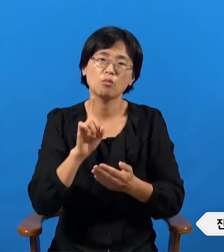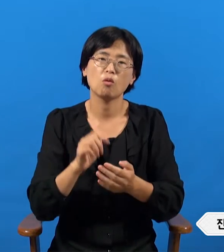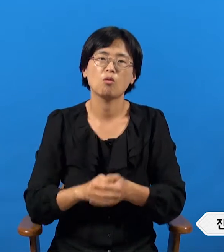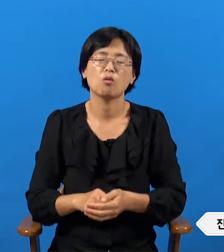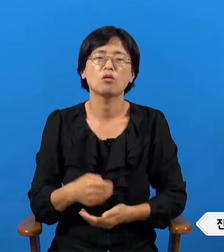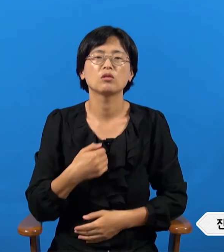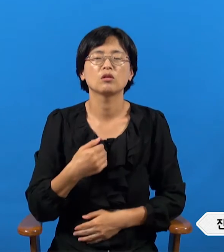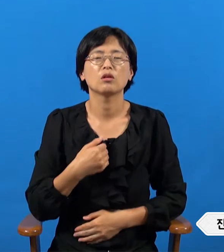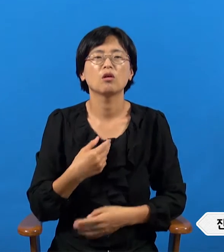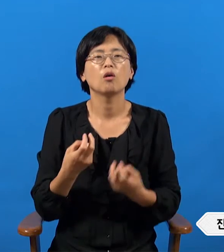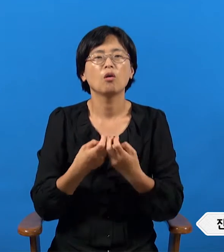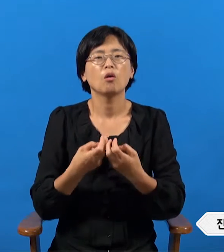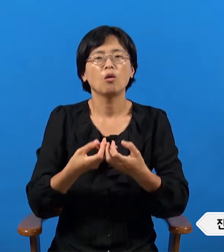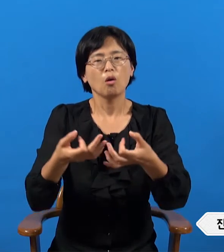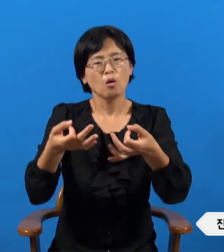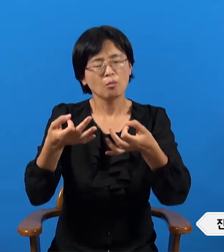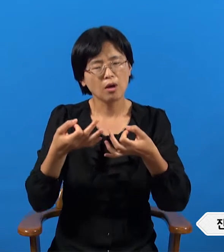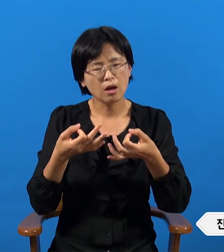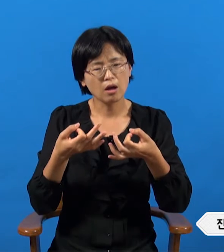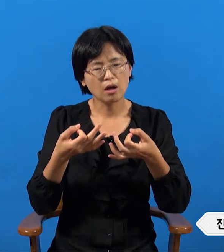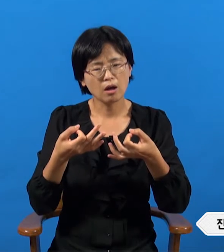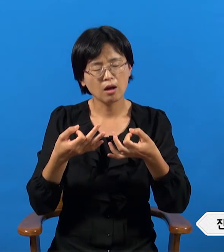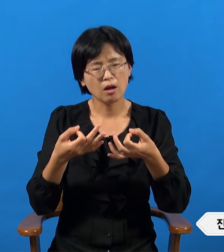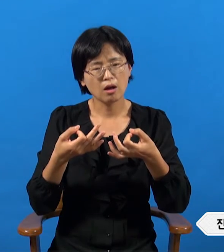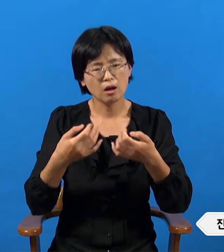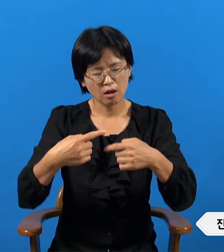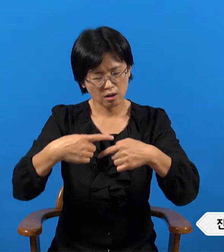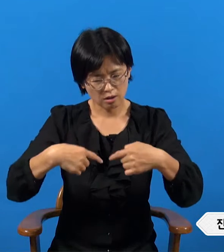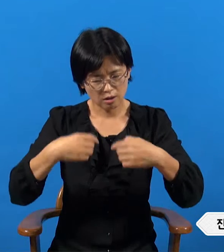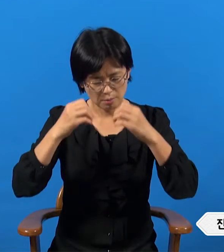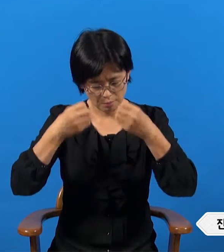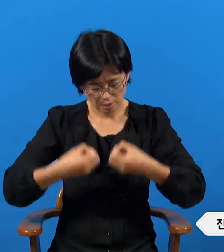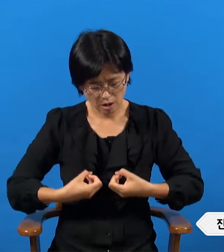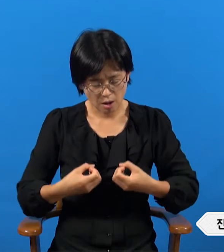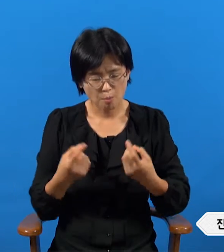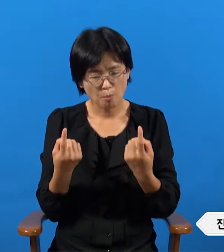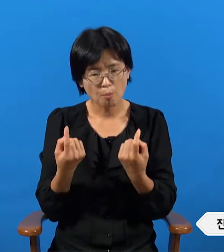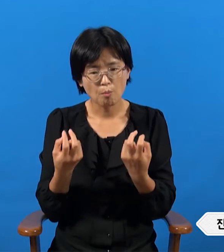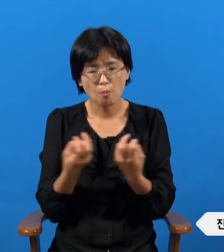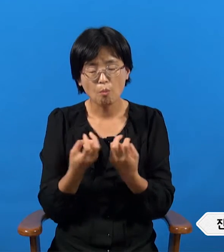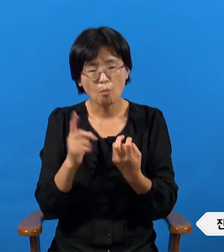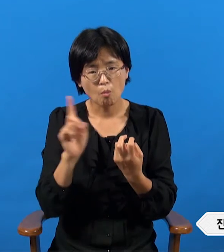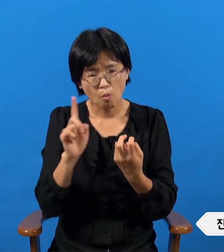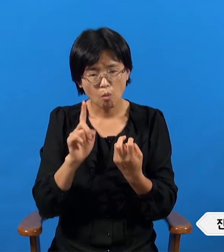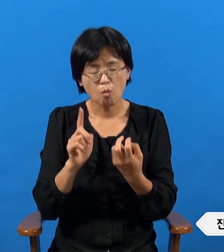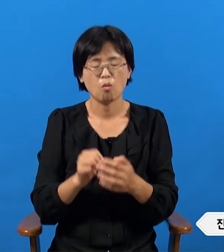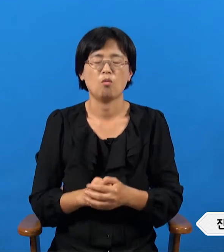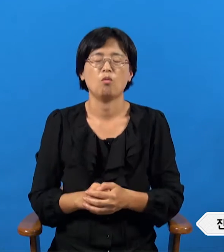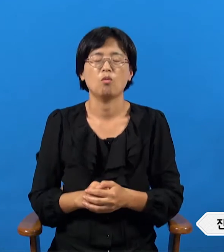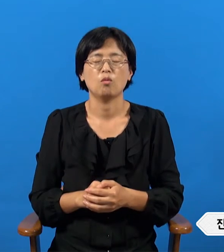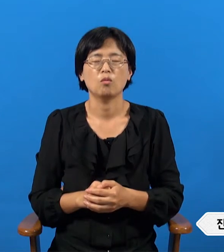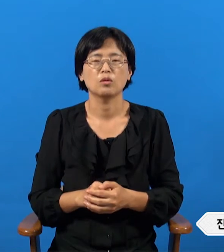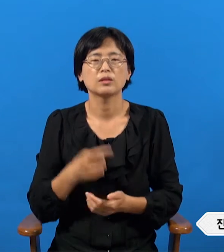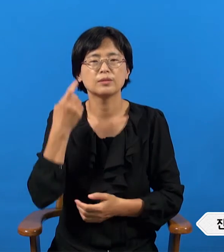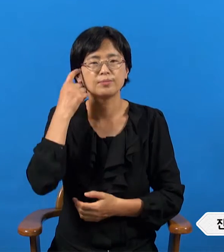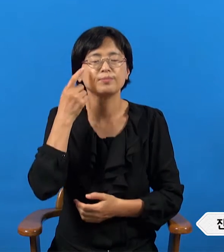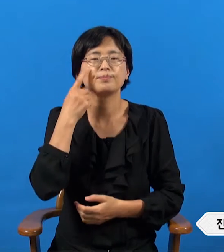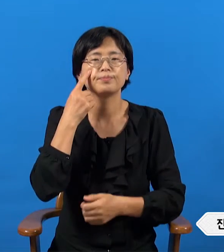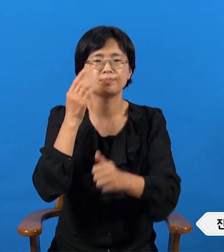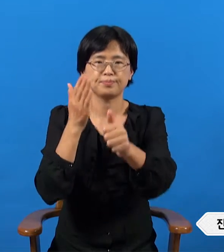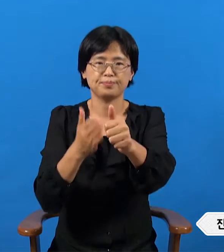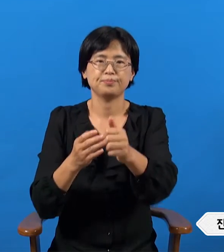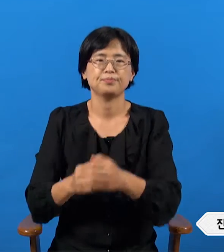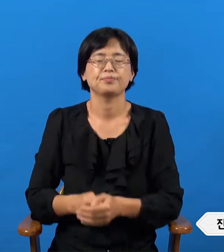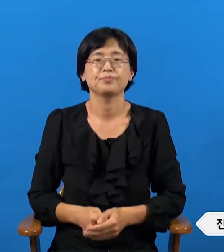말씀합니다. 나를 어떻게 보아야 할 것인가? 내 존재의 가치는 과연 어디서